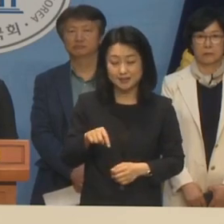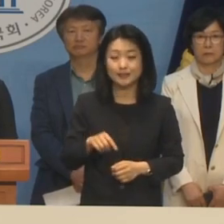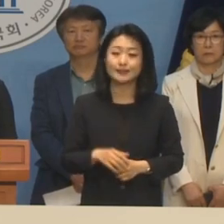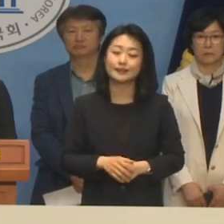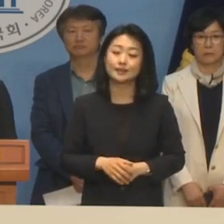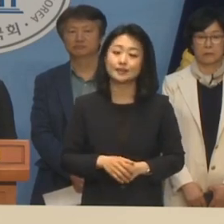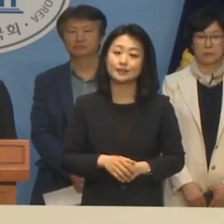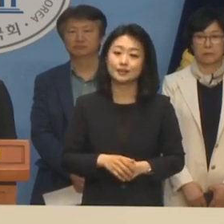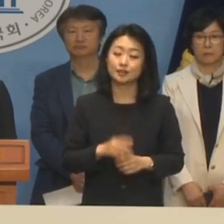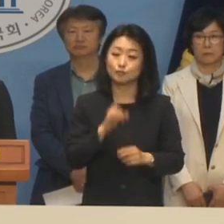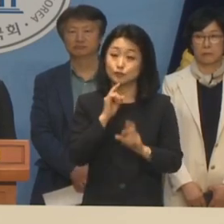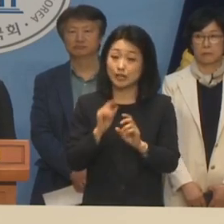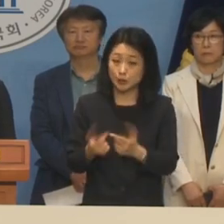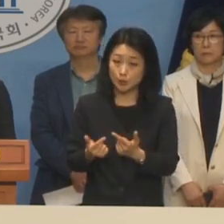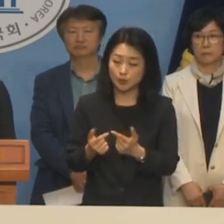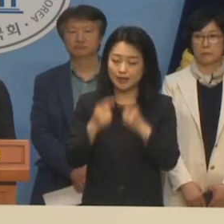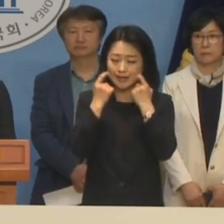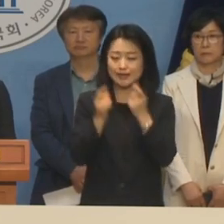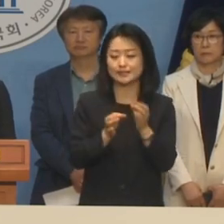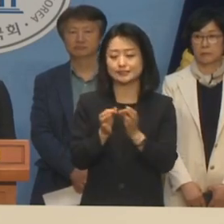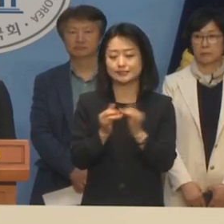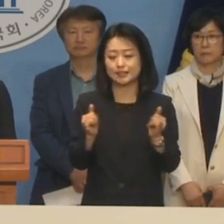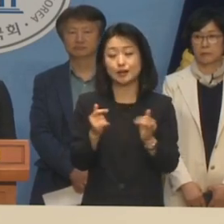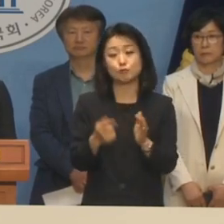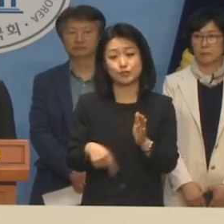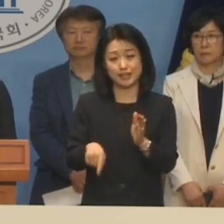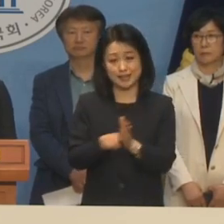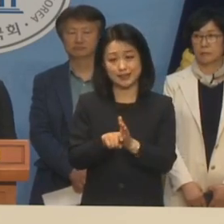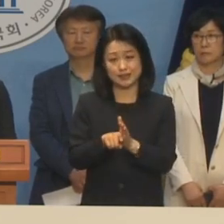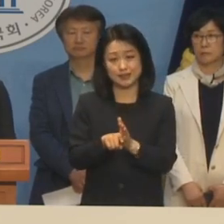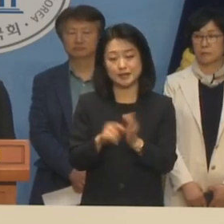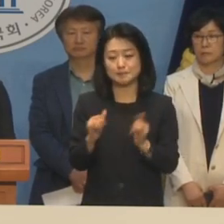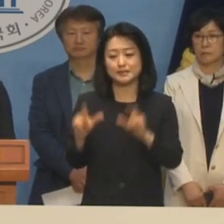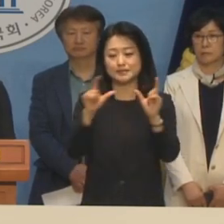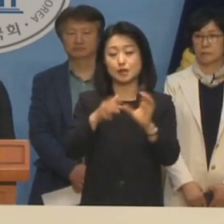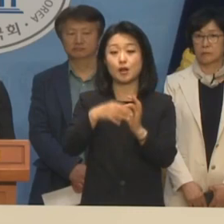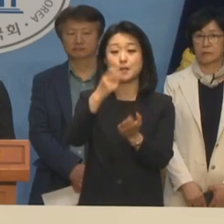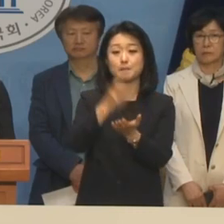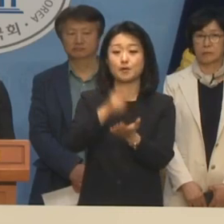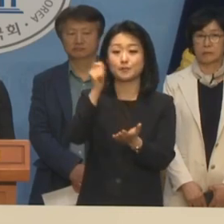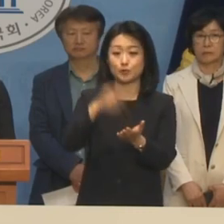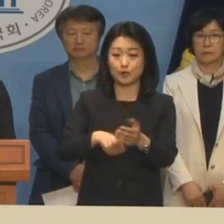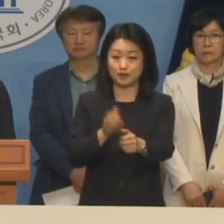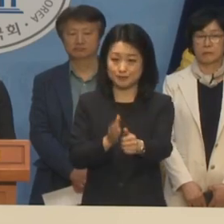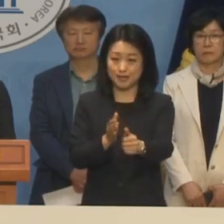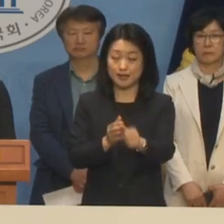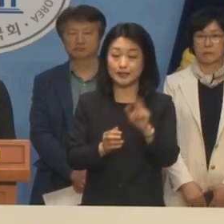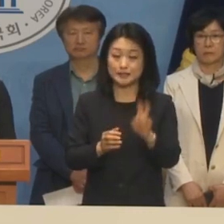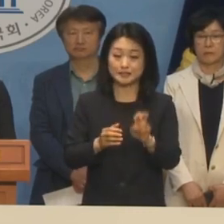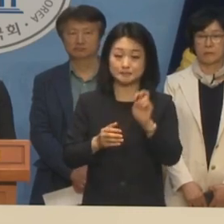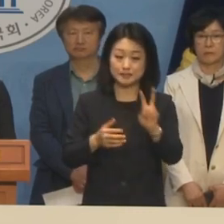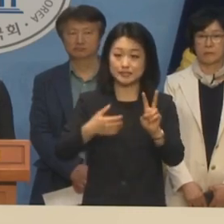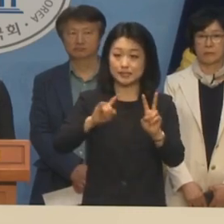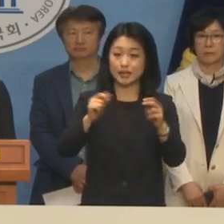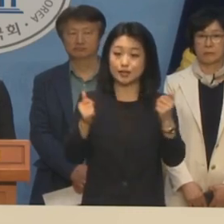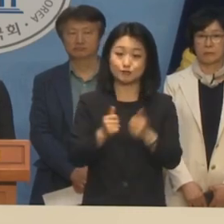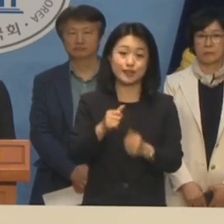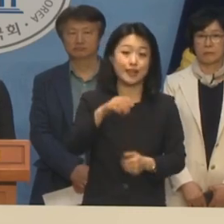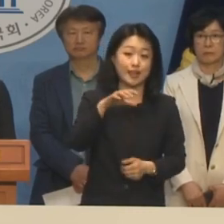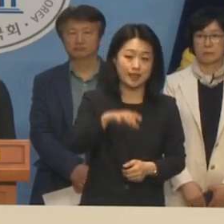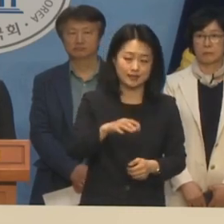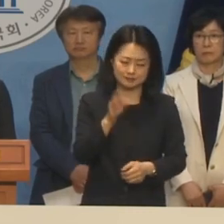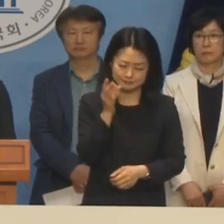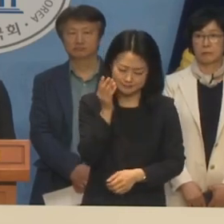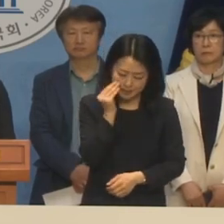가맹점주님들 뿐만 아니라 수많은 자영업자들을 위한 민생 법안은 꼭 통과되어야만 합니다. 22대 국회에서는